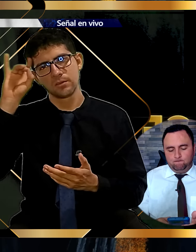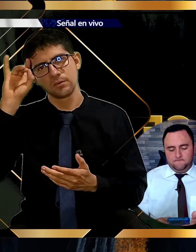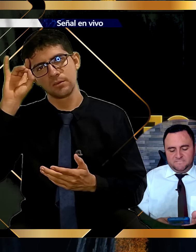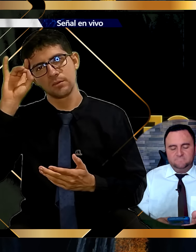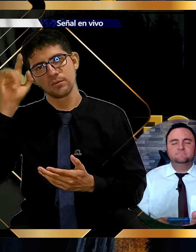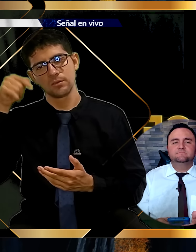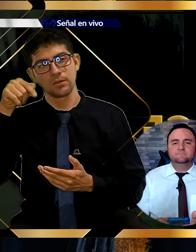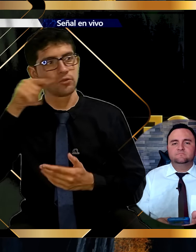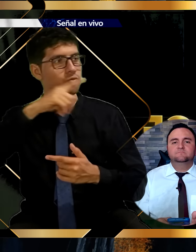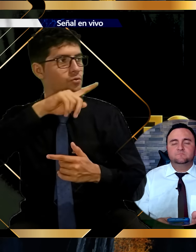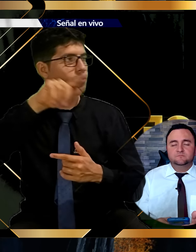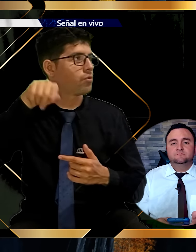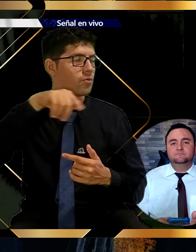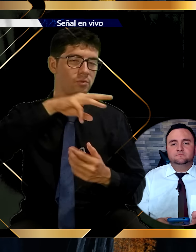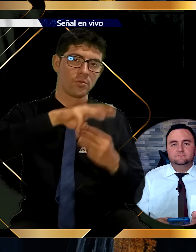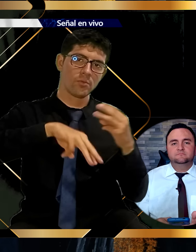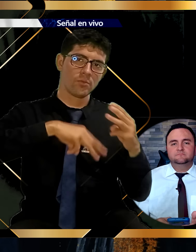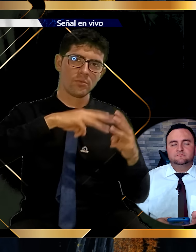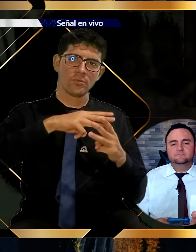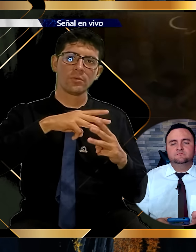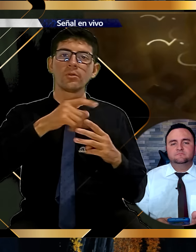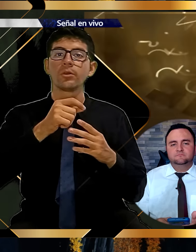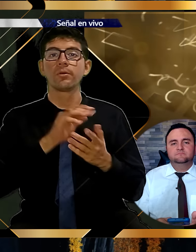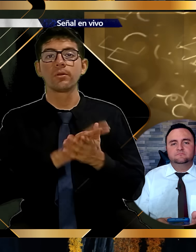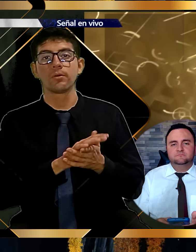Y que nos van a poner un chip.